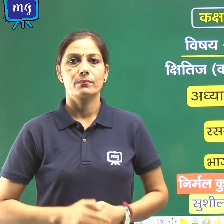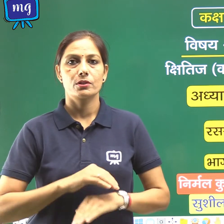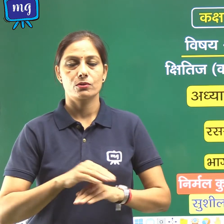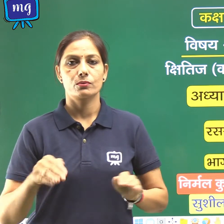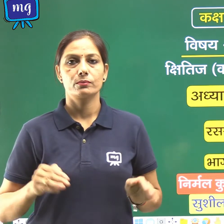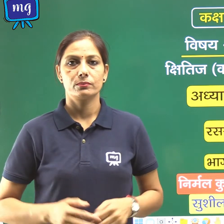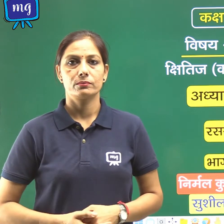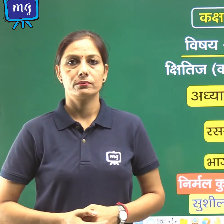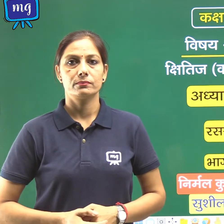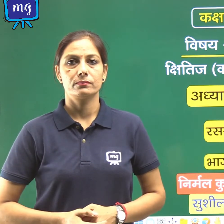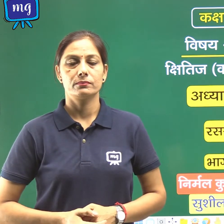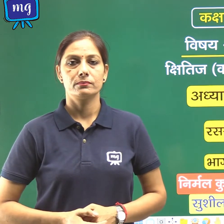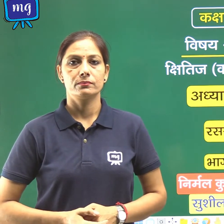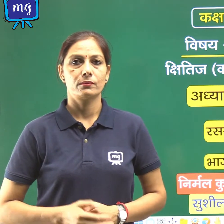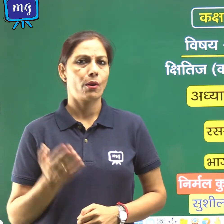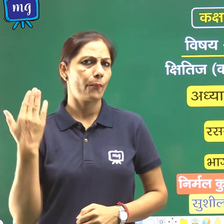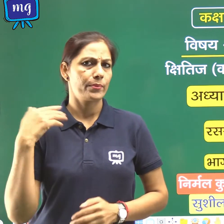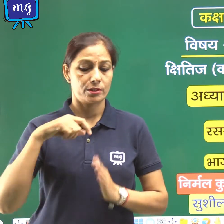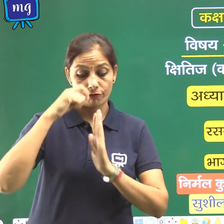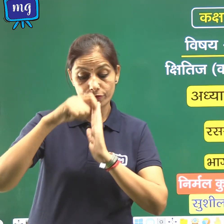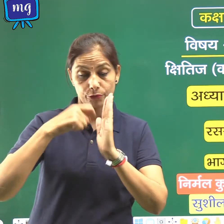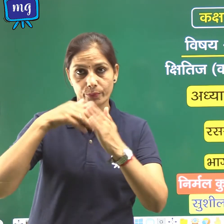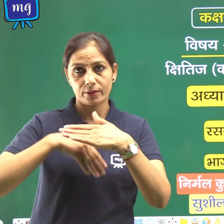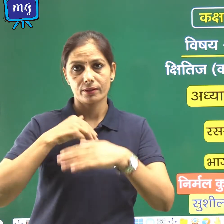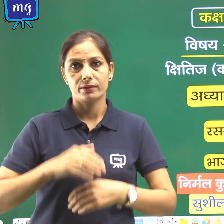बच्चों, पिछले वीडियो में